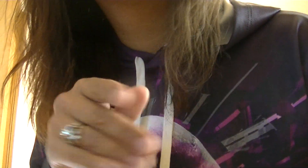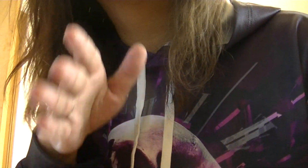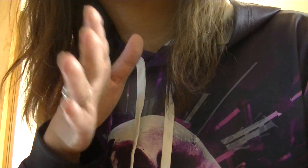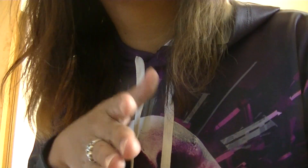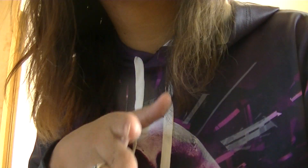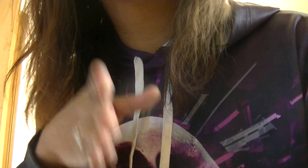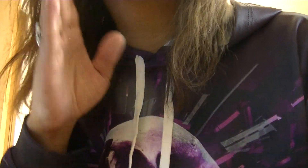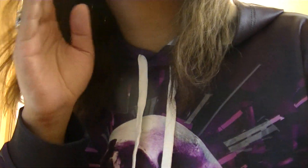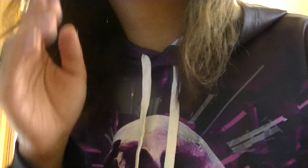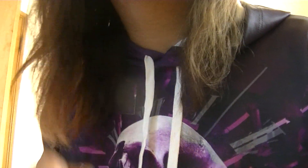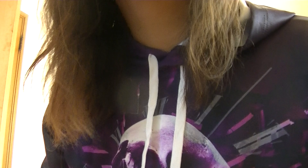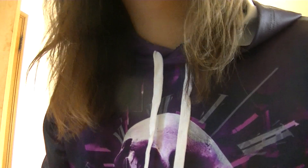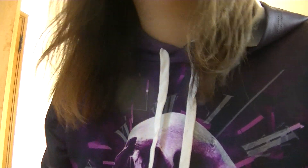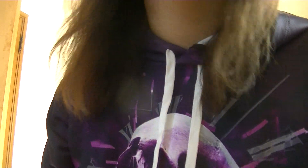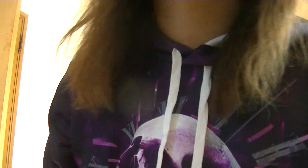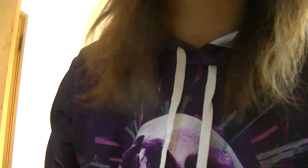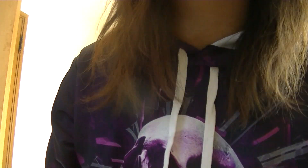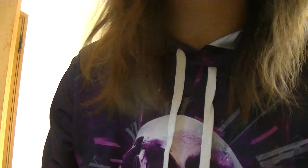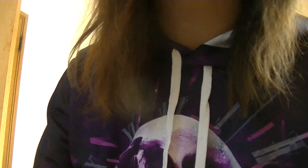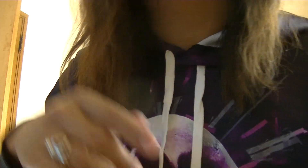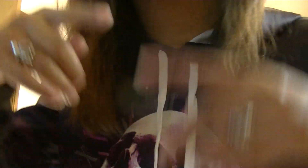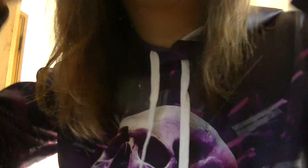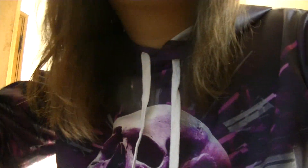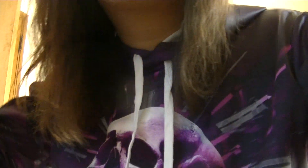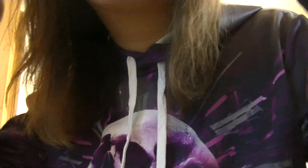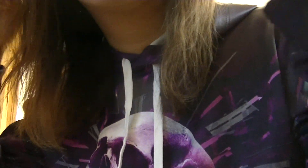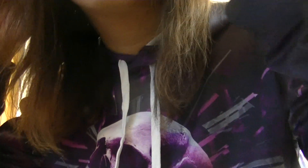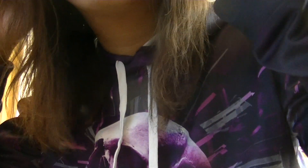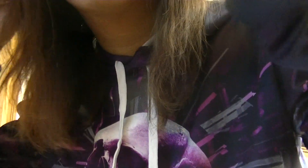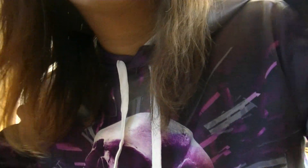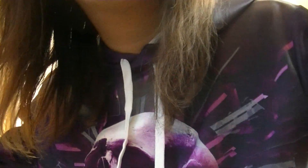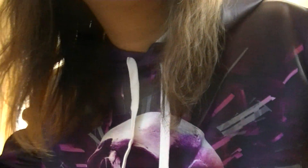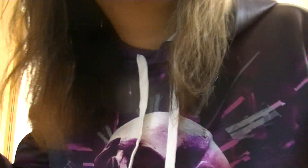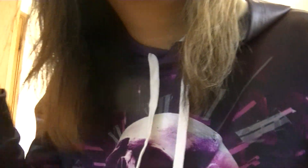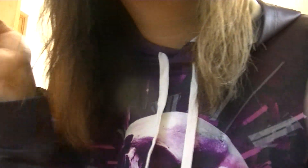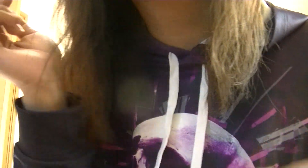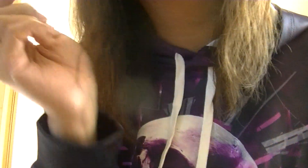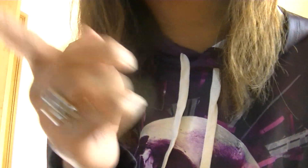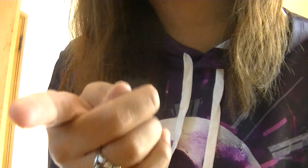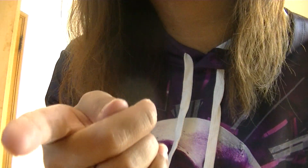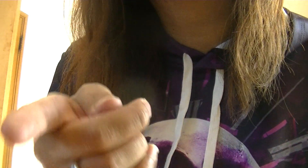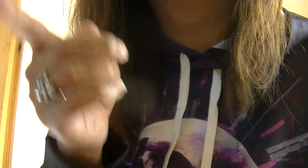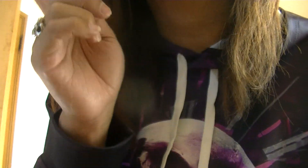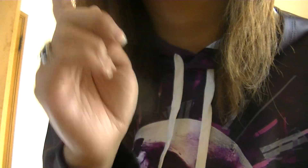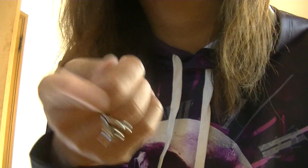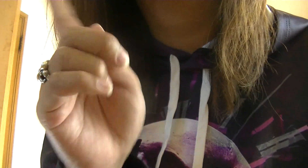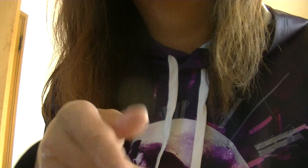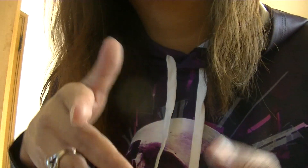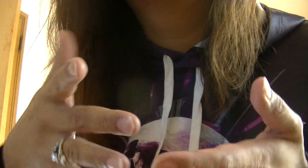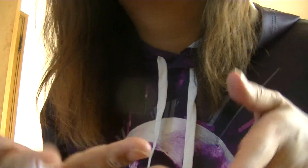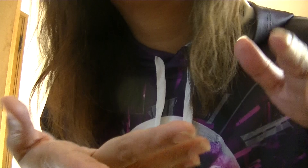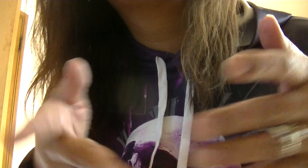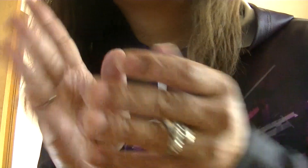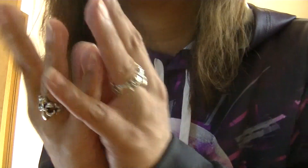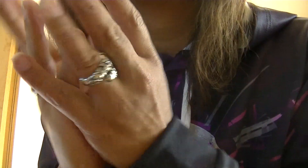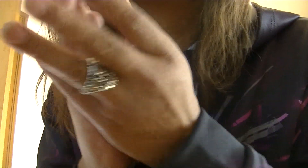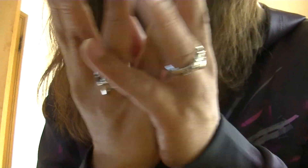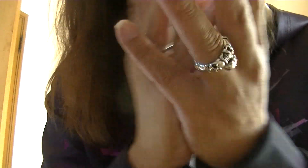だ麦わらの帽子の君が揺れたマリー